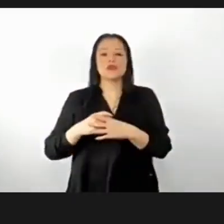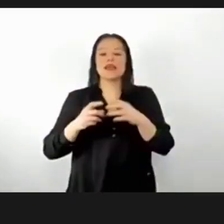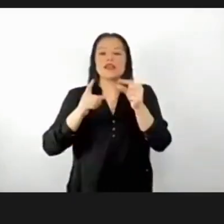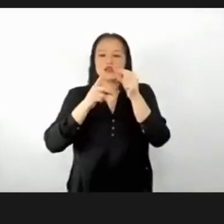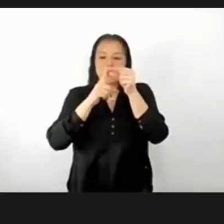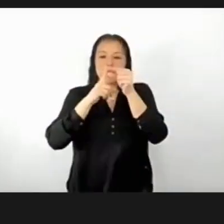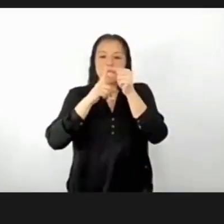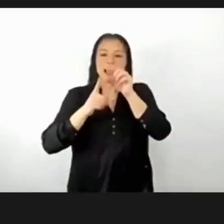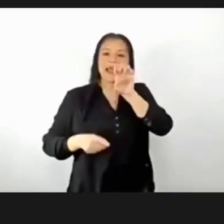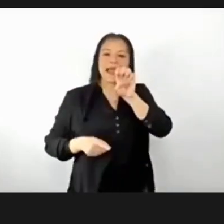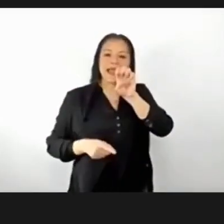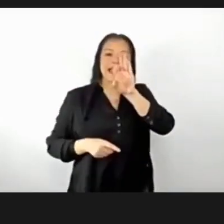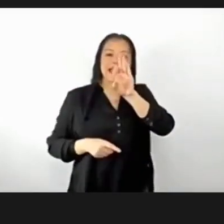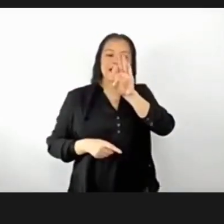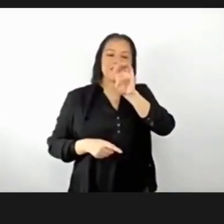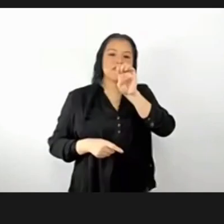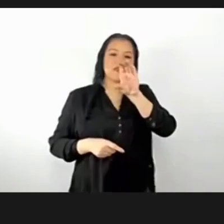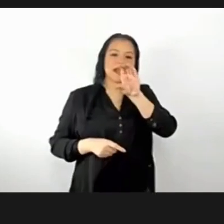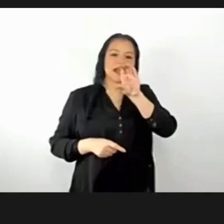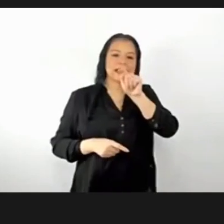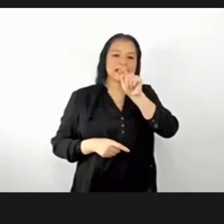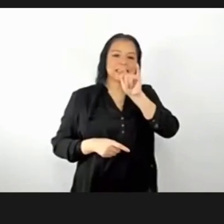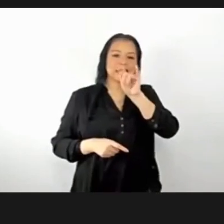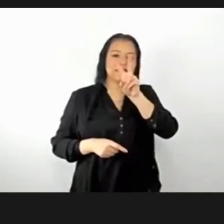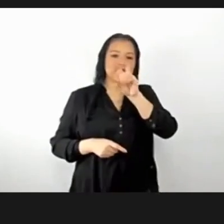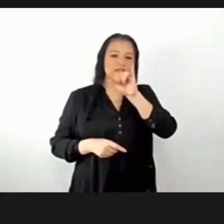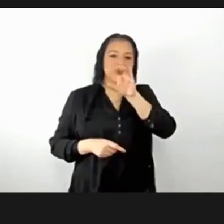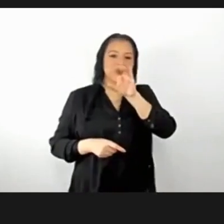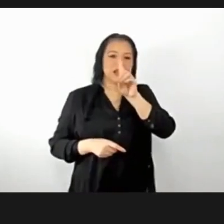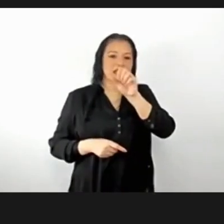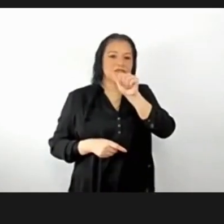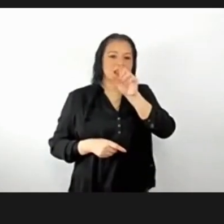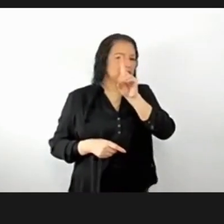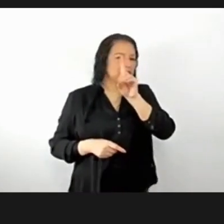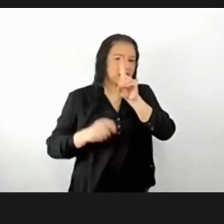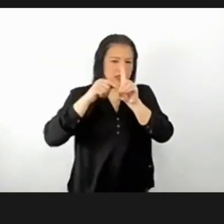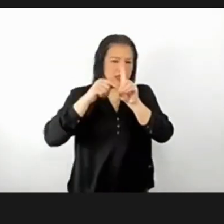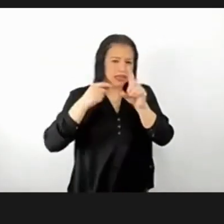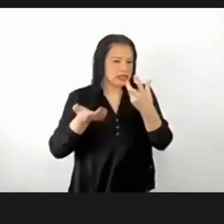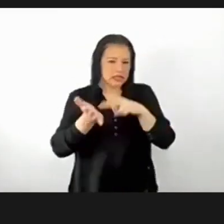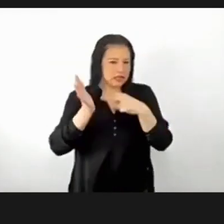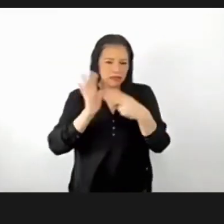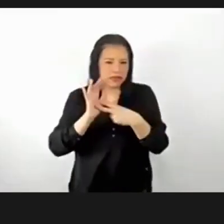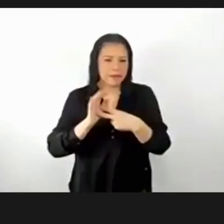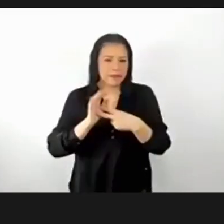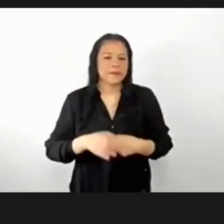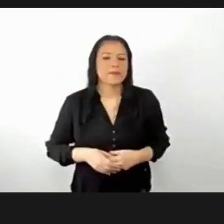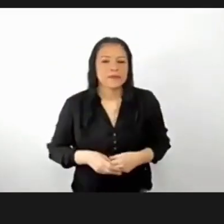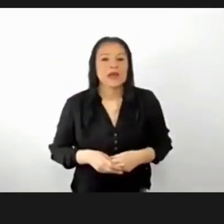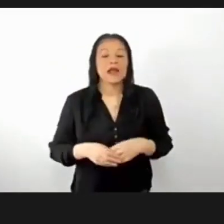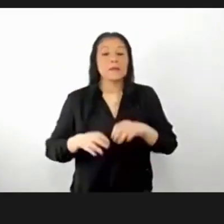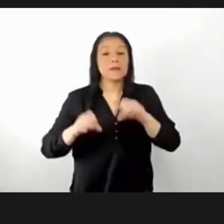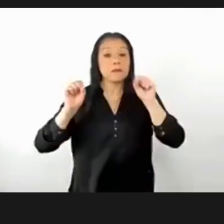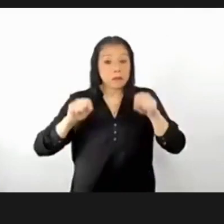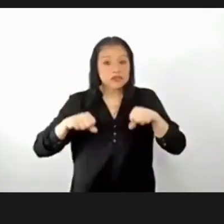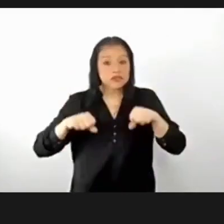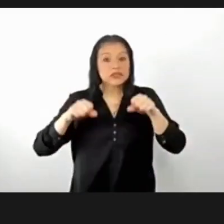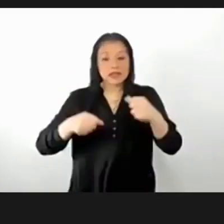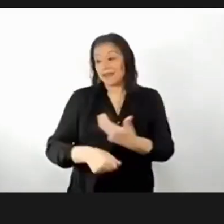efectividad. Efectividad. La efectividad ya es, digamos, la capacidad que tiene la